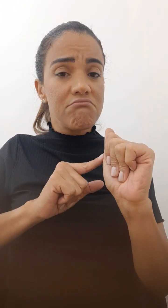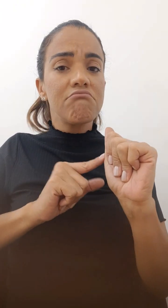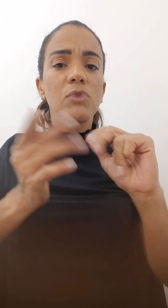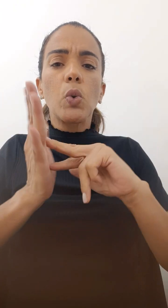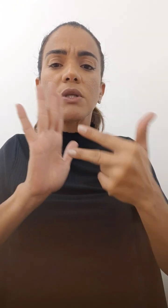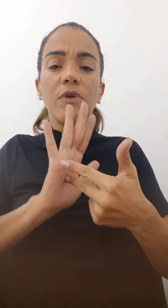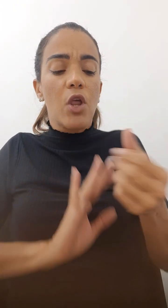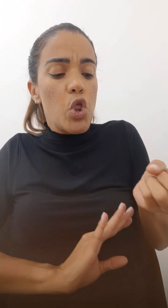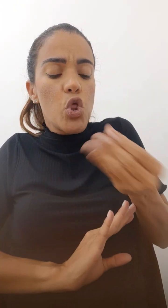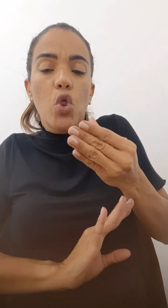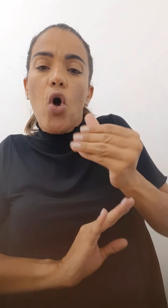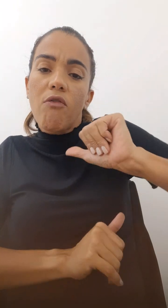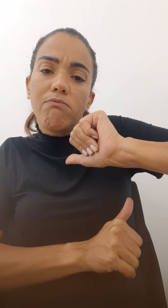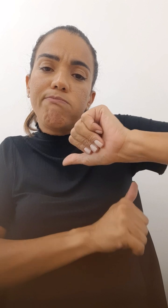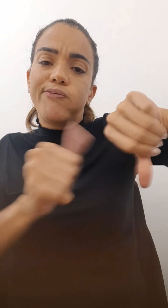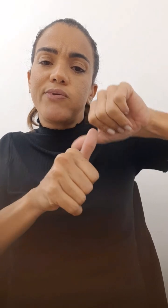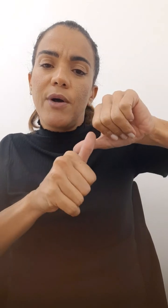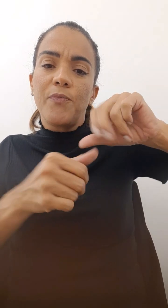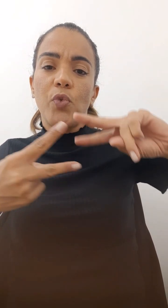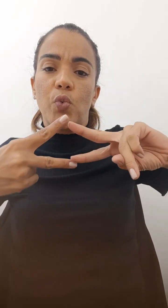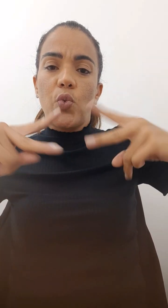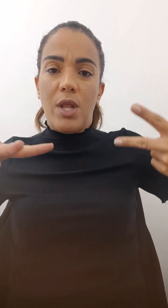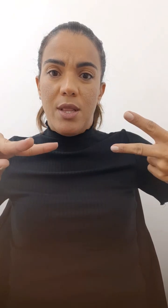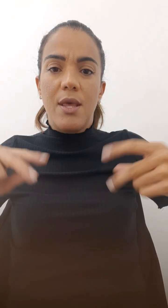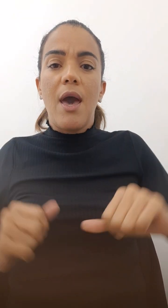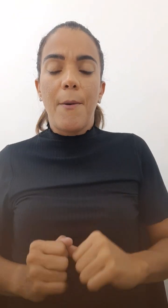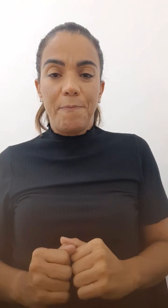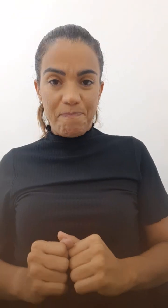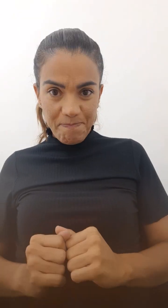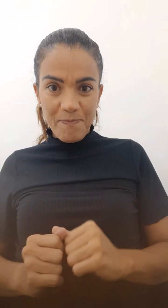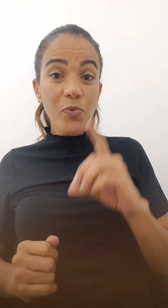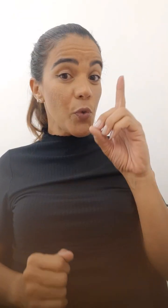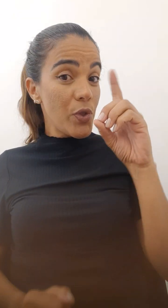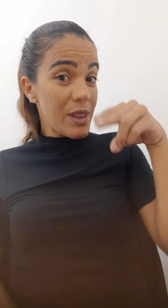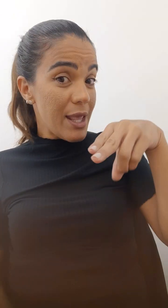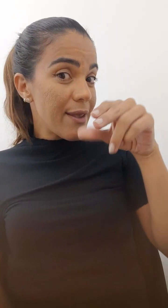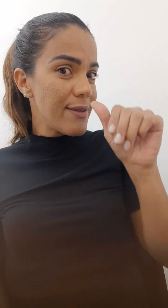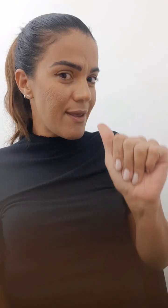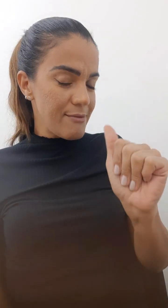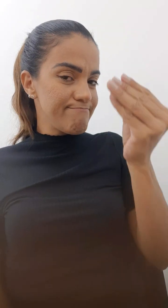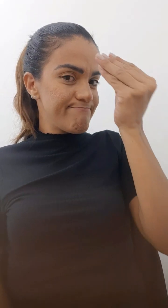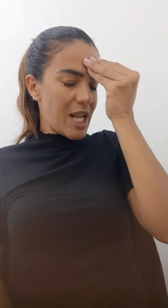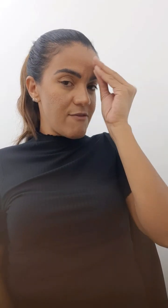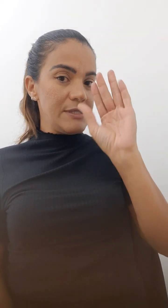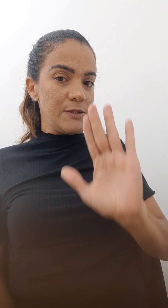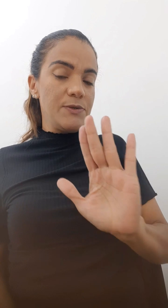cepa? É uma nova mutação do DNA do vírus. Gravem bem,